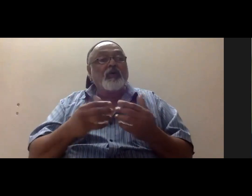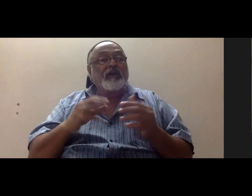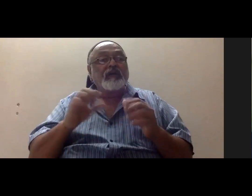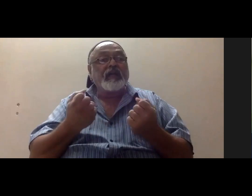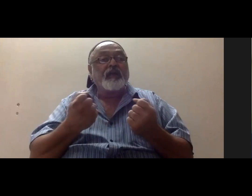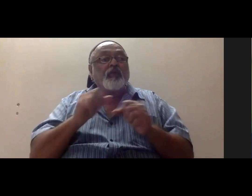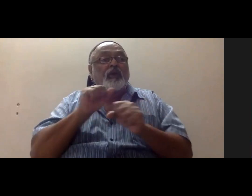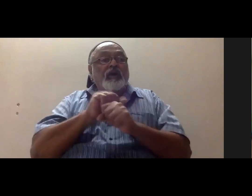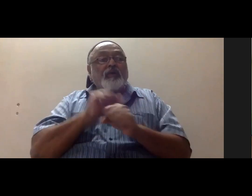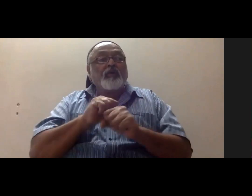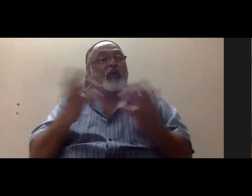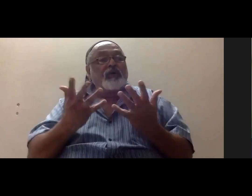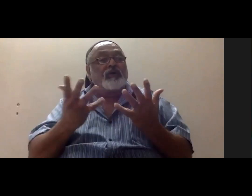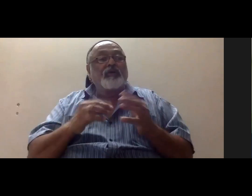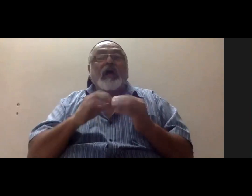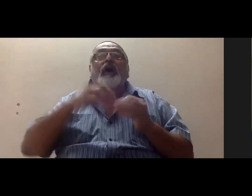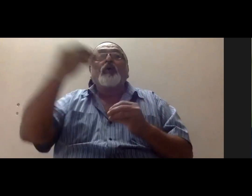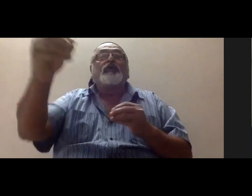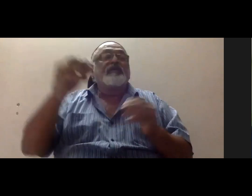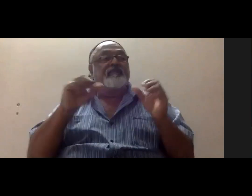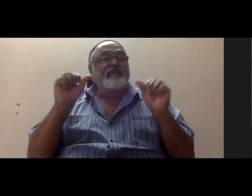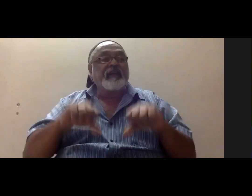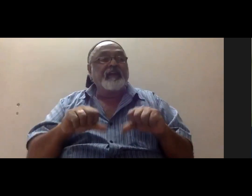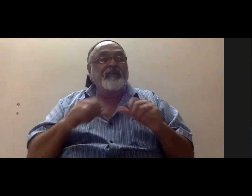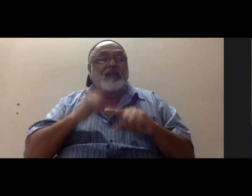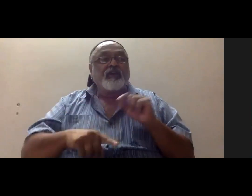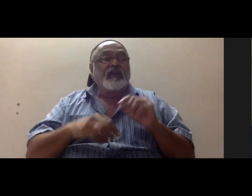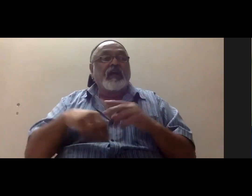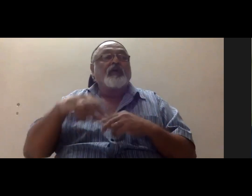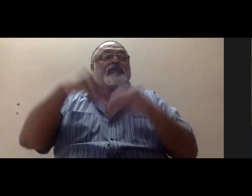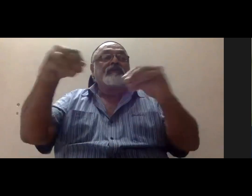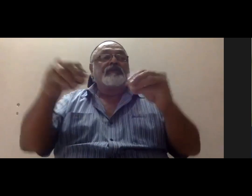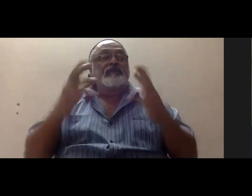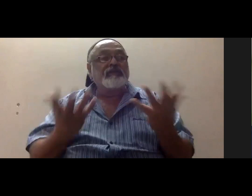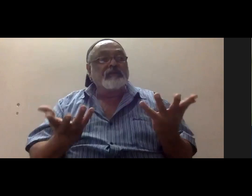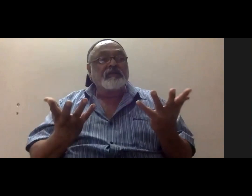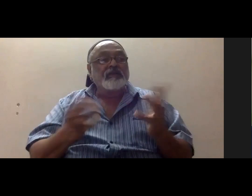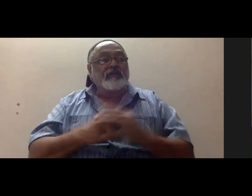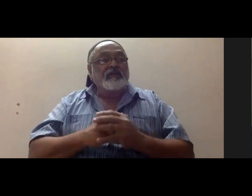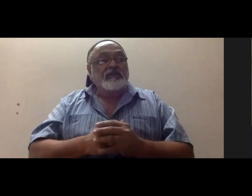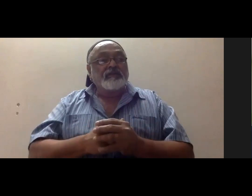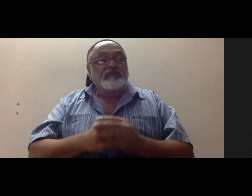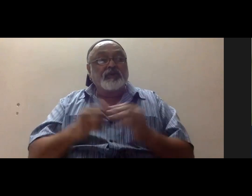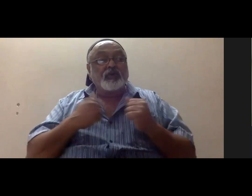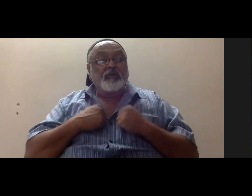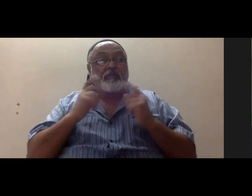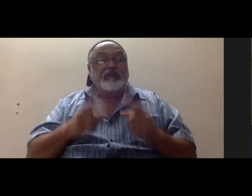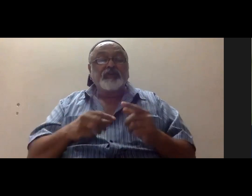सकें। बाहर तो जाने का अपॉर्चुनिटी हमें है नहीं, मेन उसी हिसाब से हमारा रूटीन